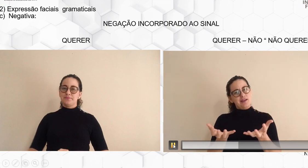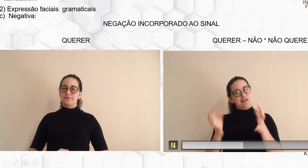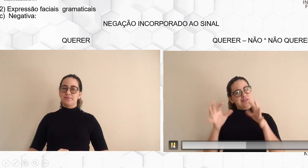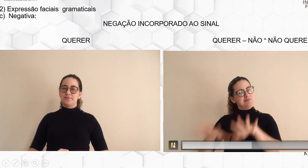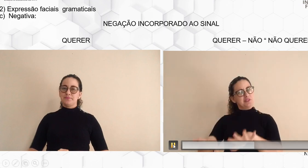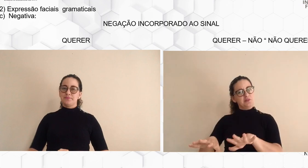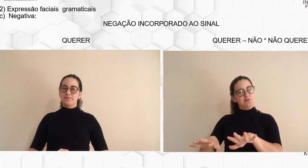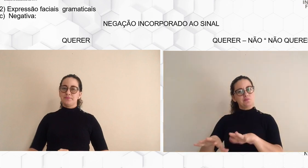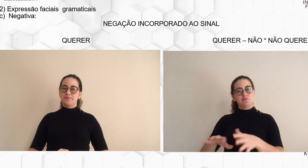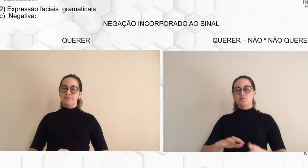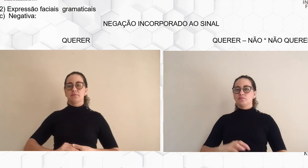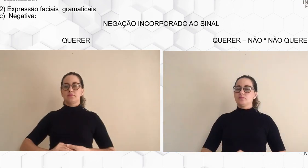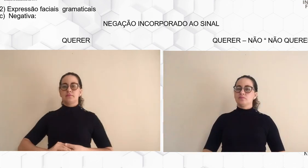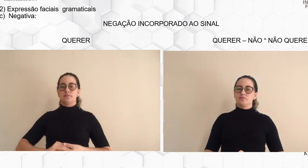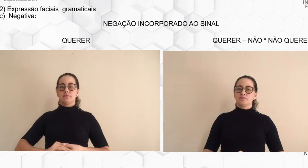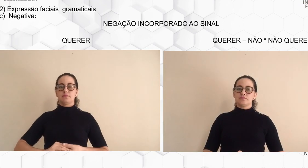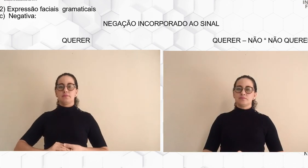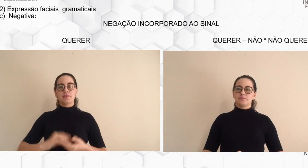não quero.